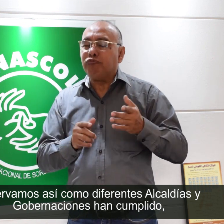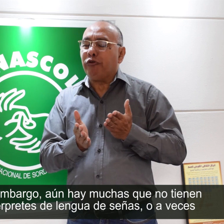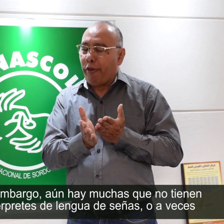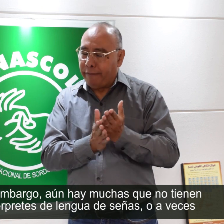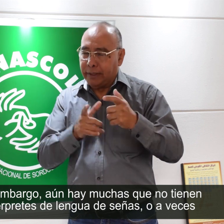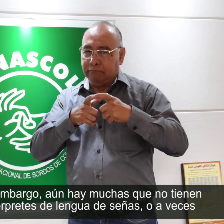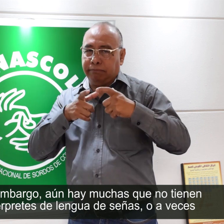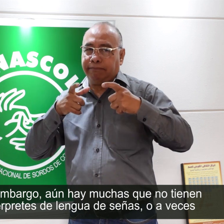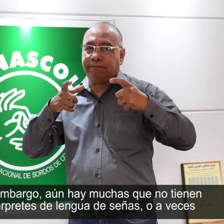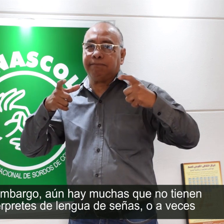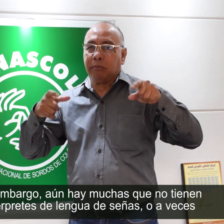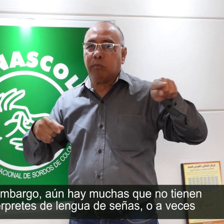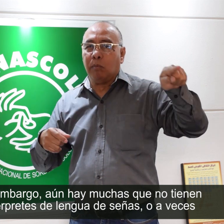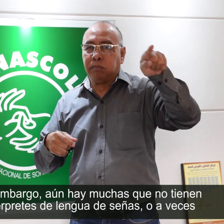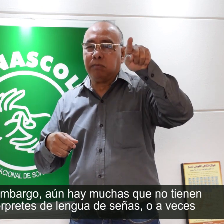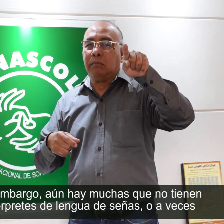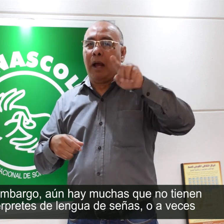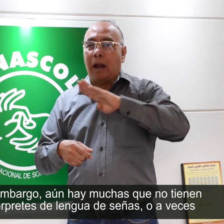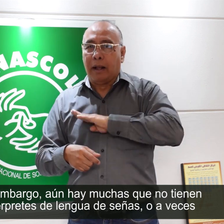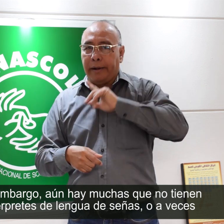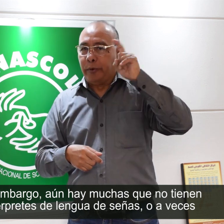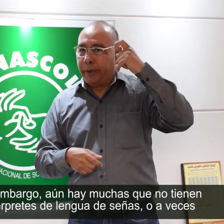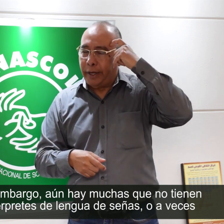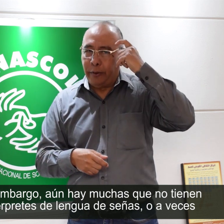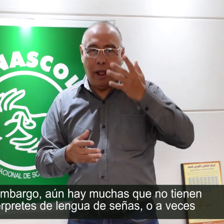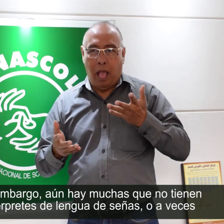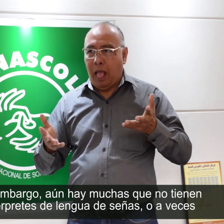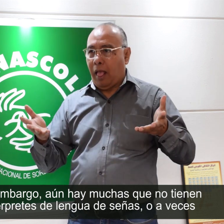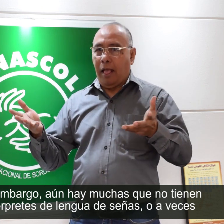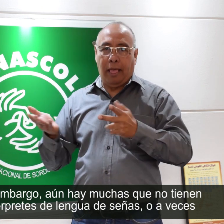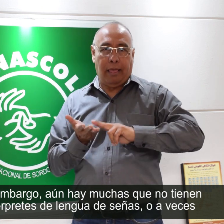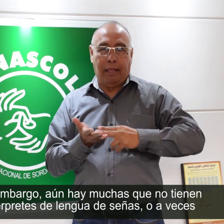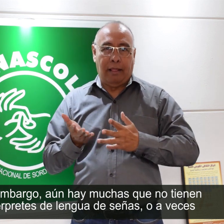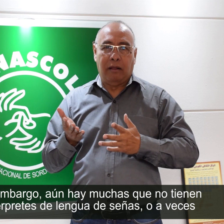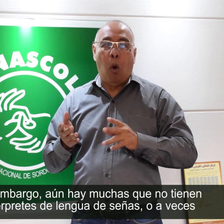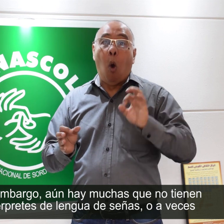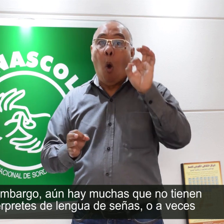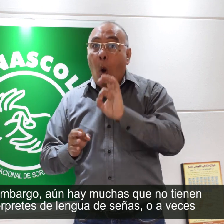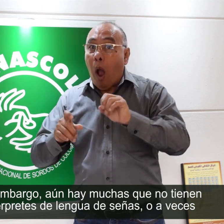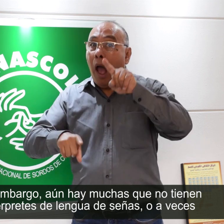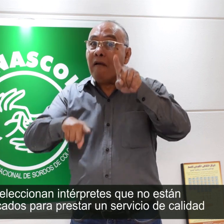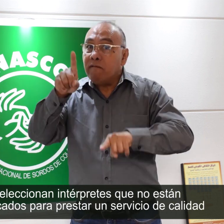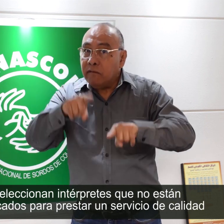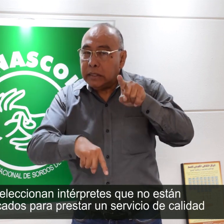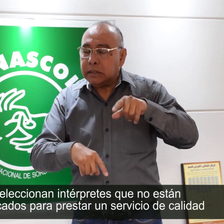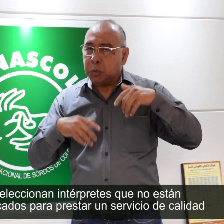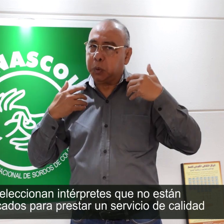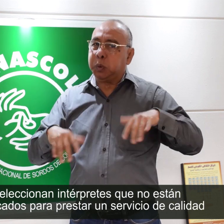Sin embargo, aún hay muchas que no tienen intérpretes de lengua de señas o a veces seleccionan